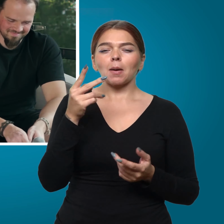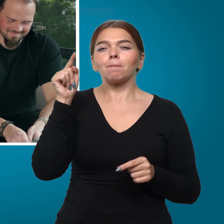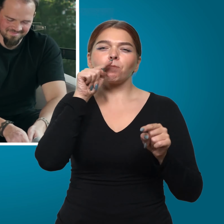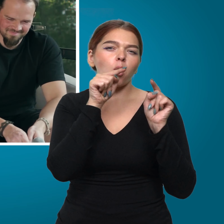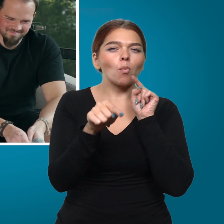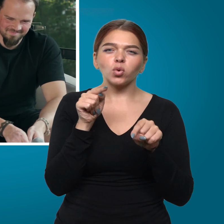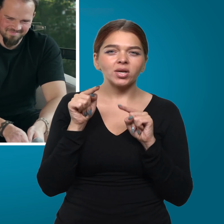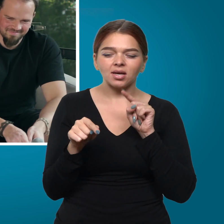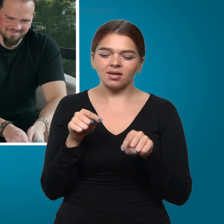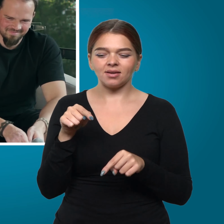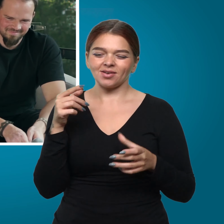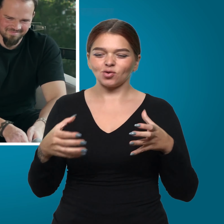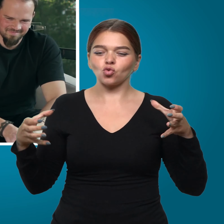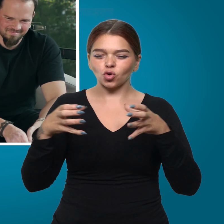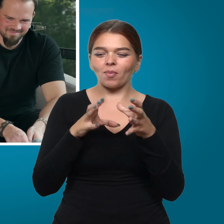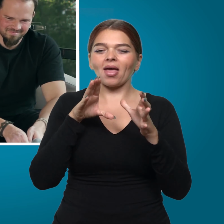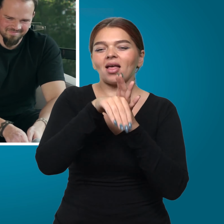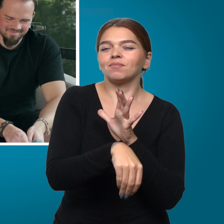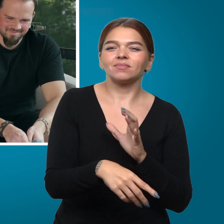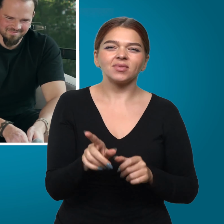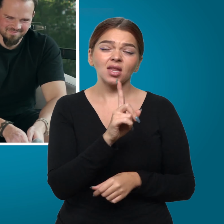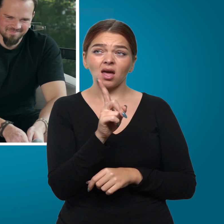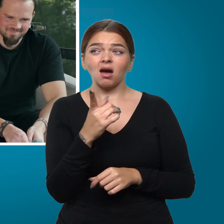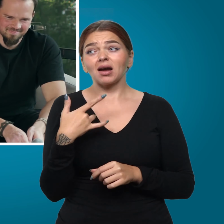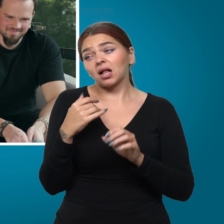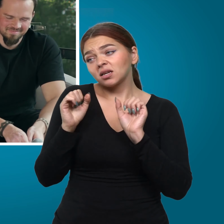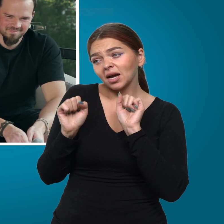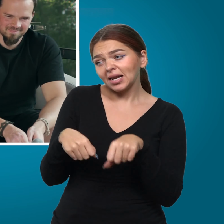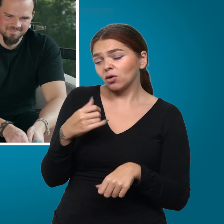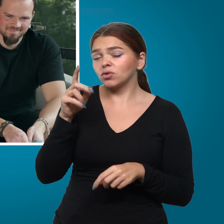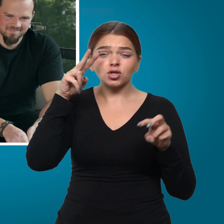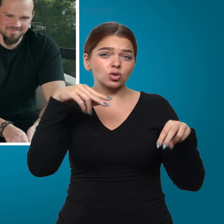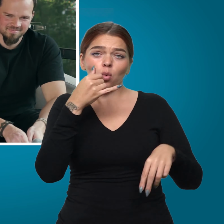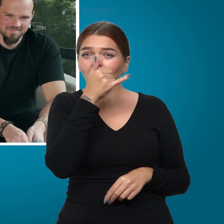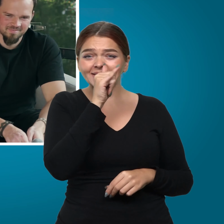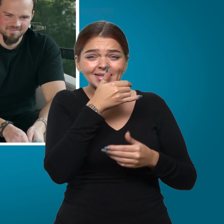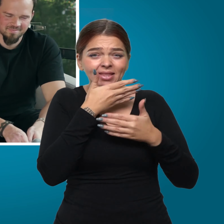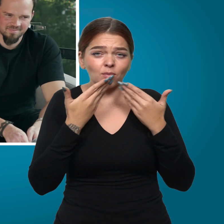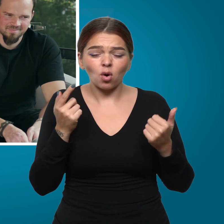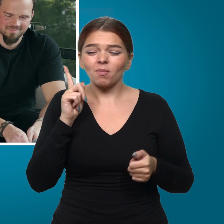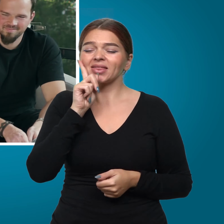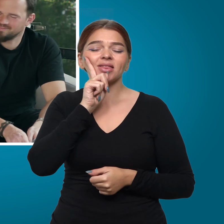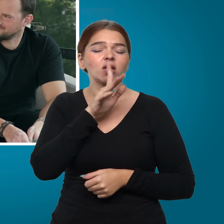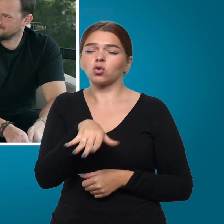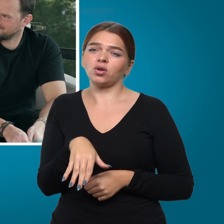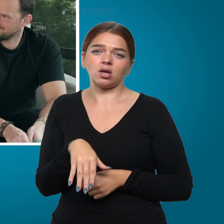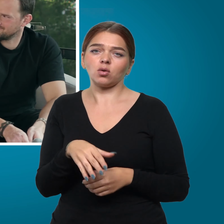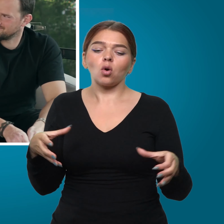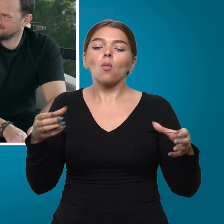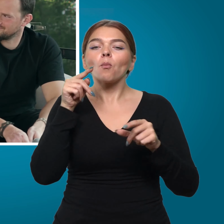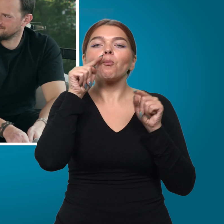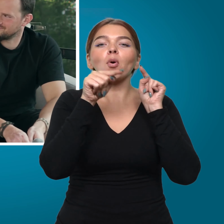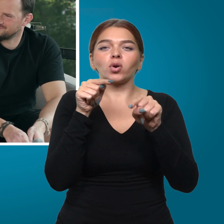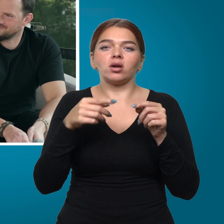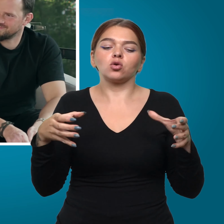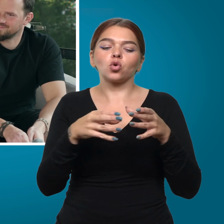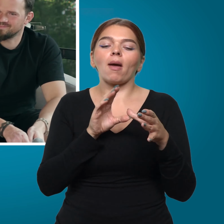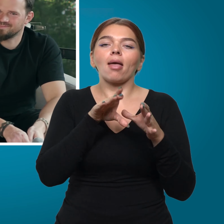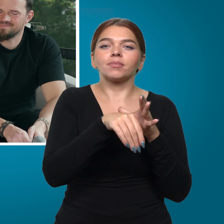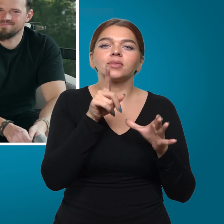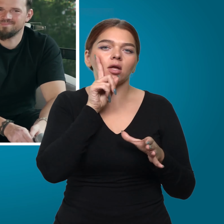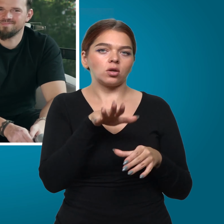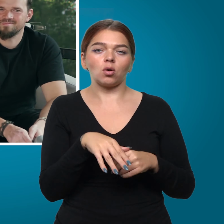nebandžiau. Bet nenorėjau, nes man būdavo neįdomu. Aš turėjau dvi draugės. Nuo į Palangą